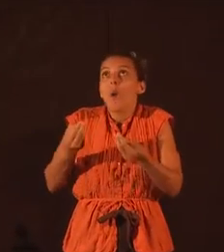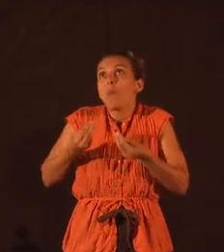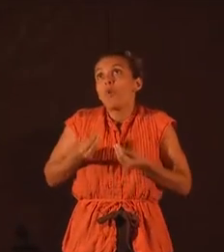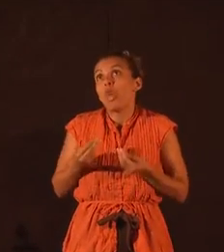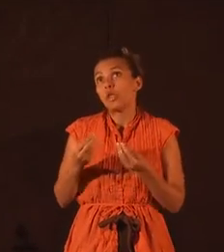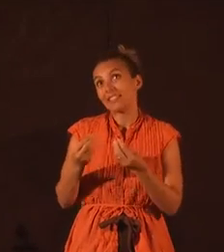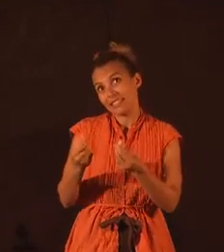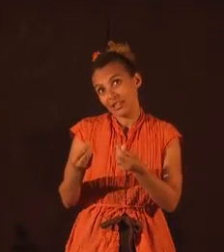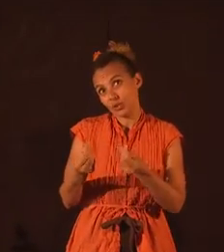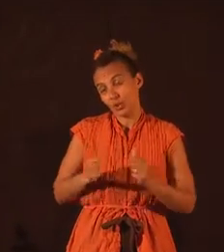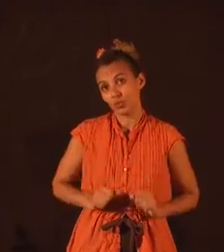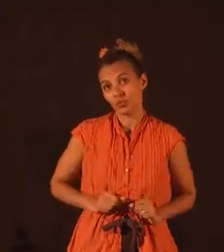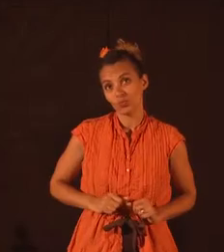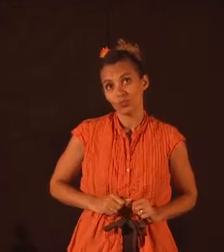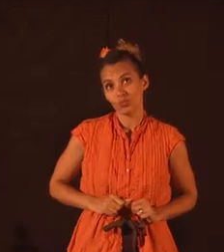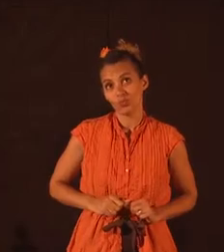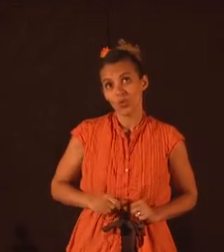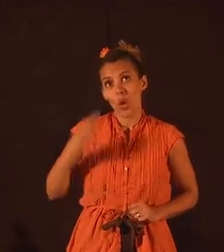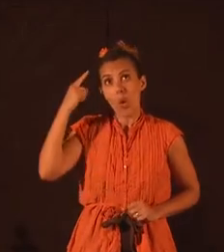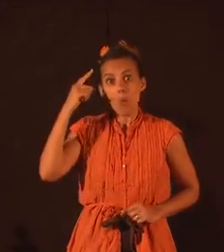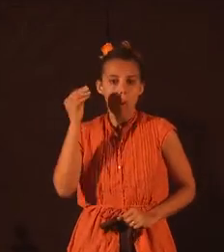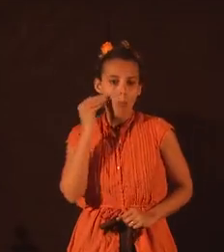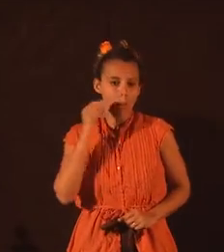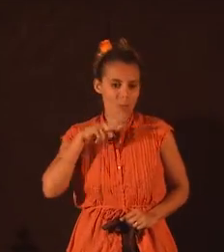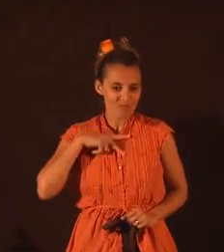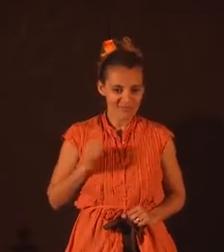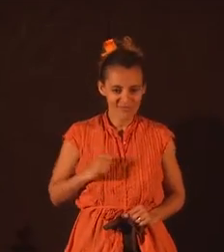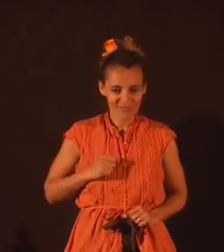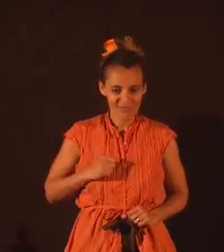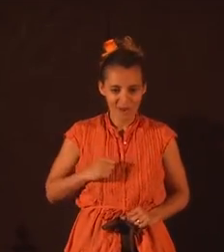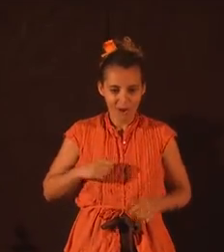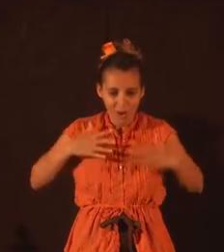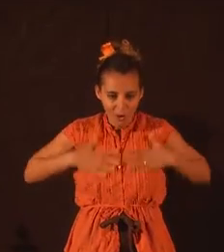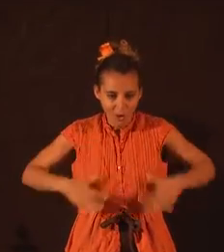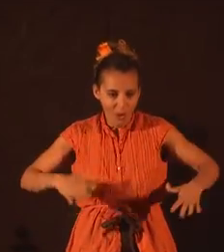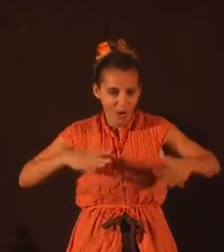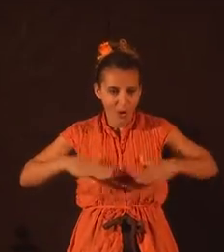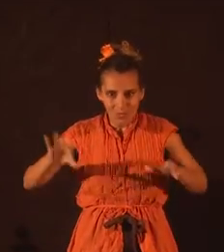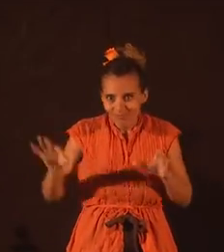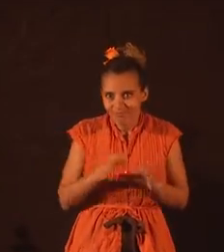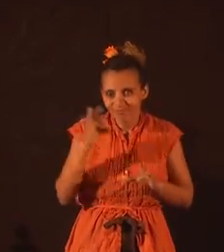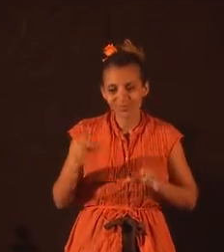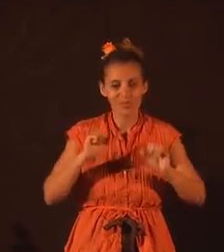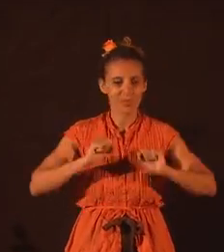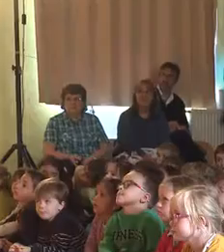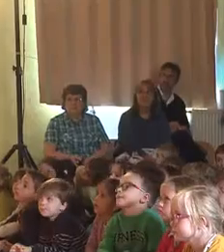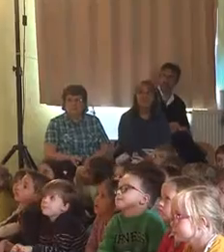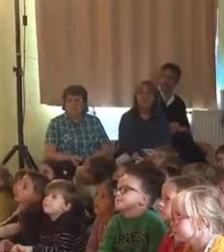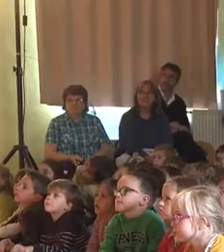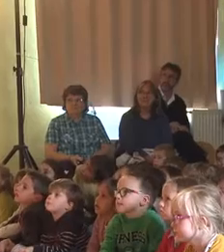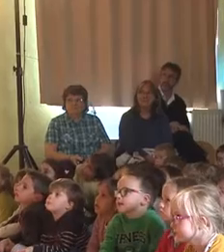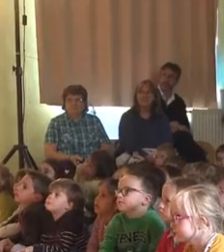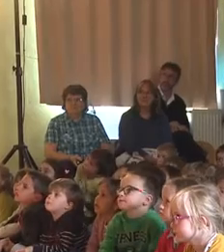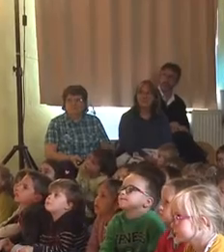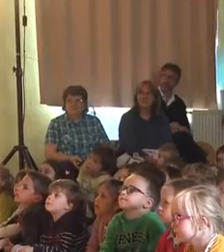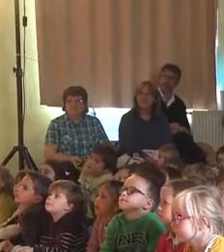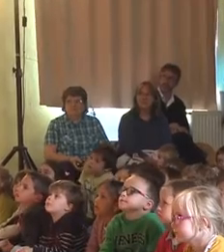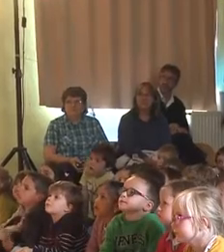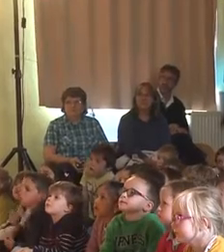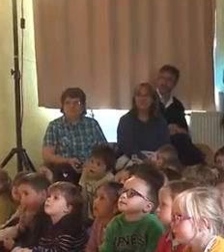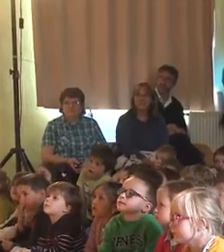un morceau de tissu, pour que sa maman lui fasse une belle robe. La langue des